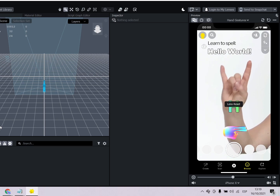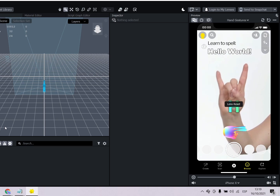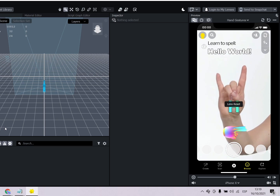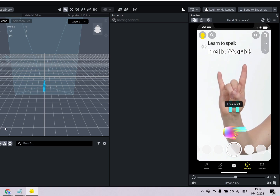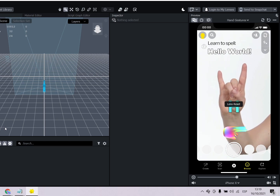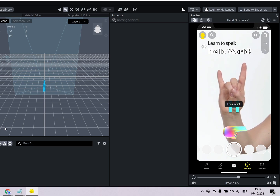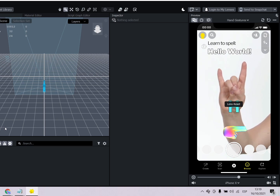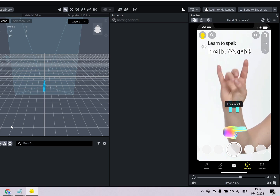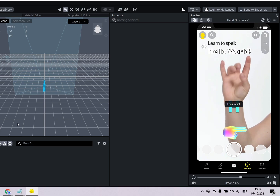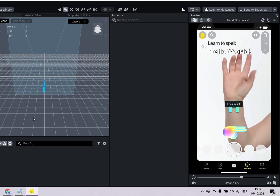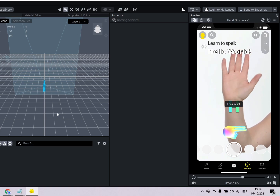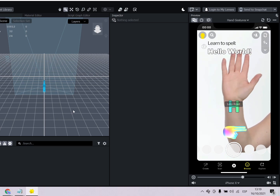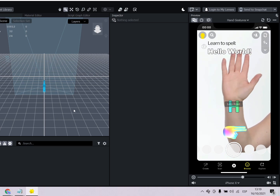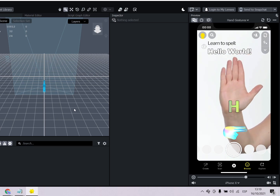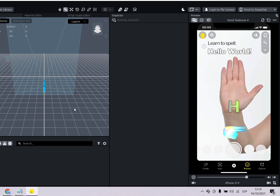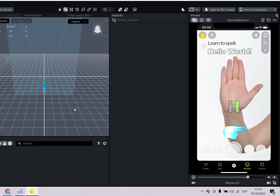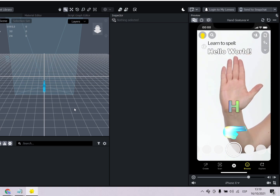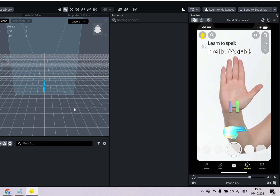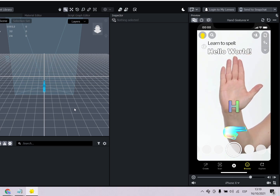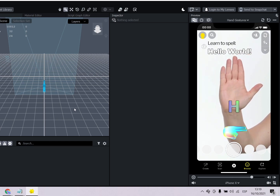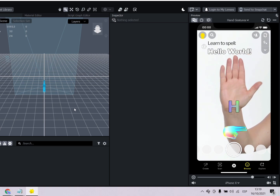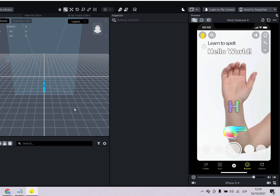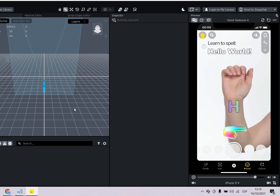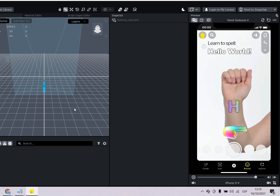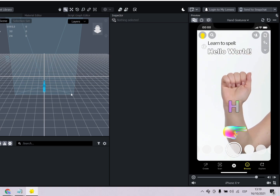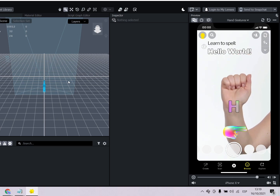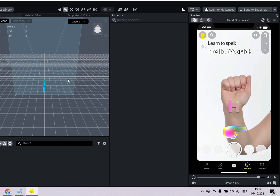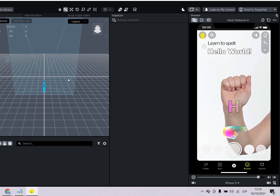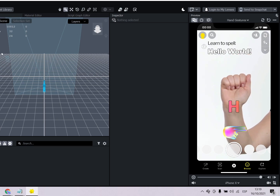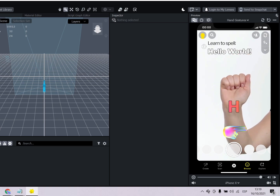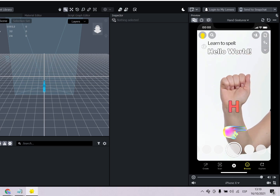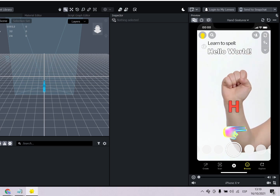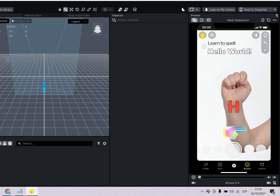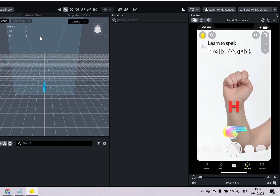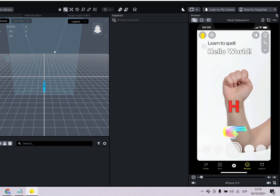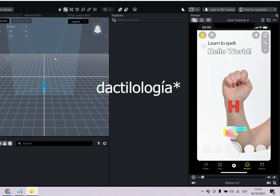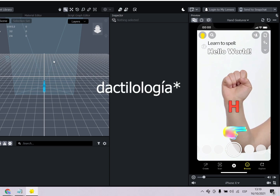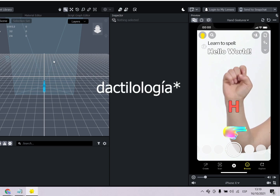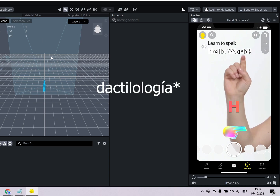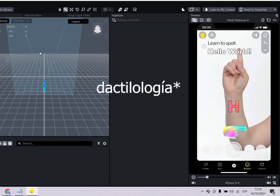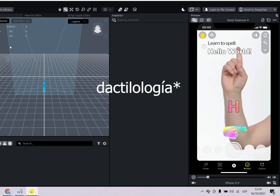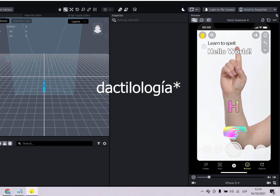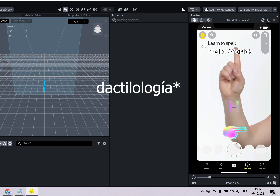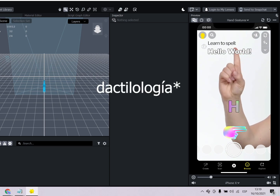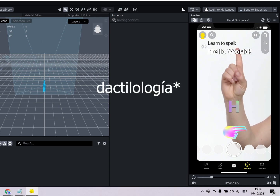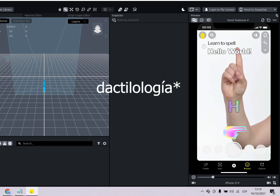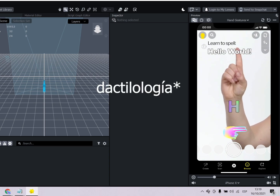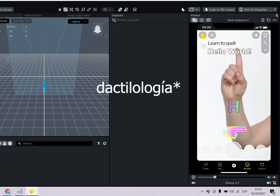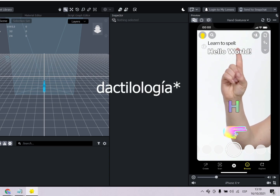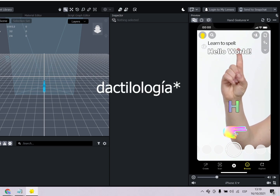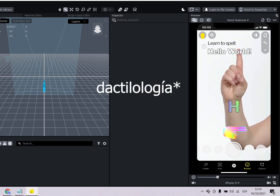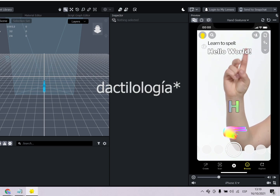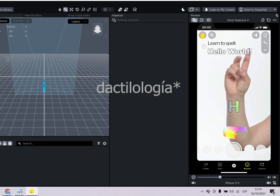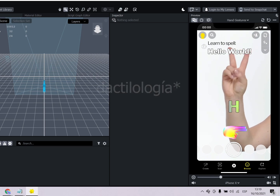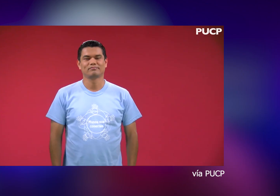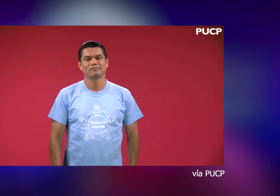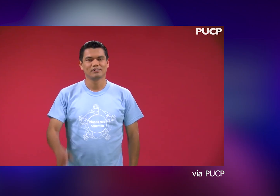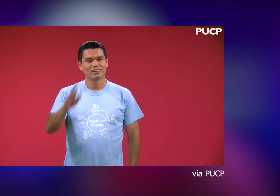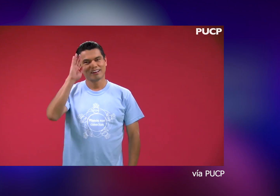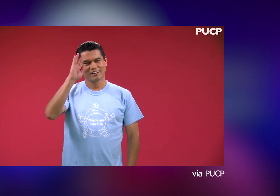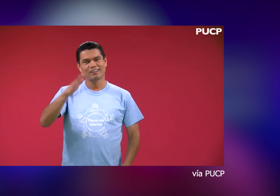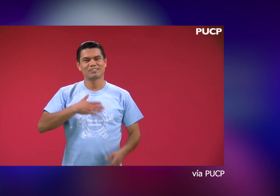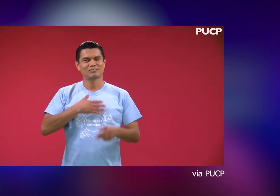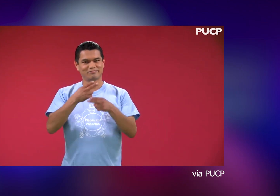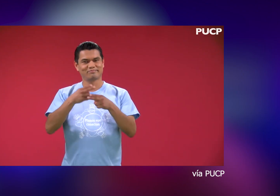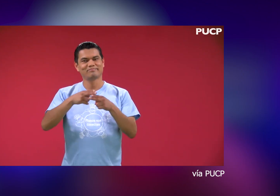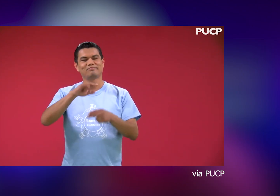sobre qué significa tener una detección de deletreo de lengua de señas o también conocido como dactilogía. Esta